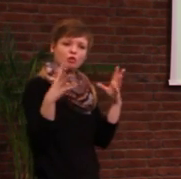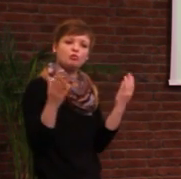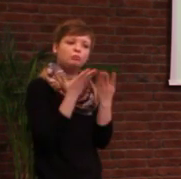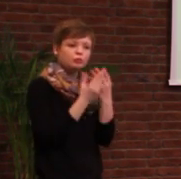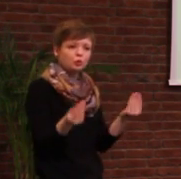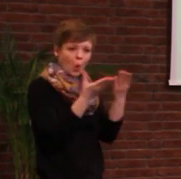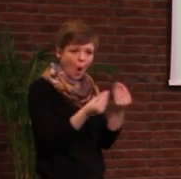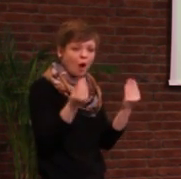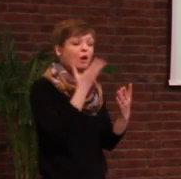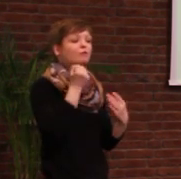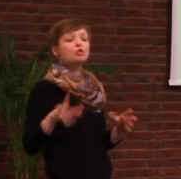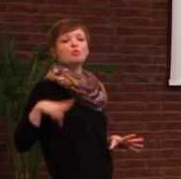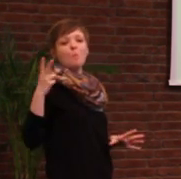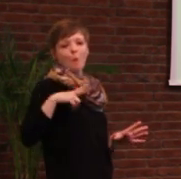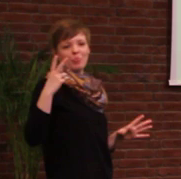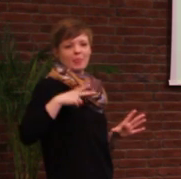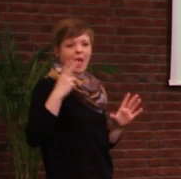moderne Blockheizkraftwerke.